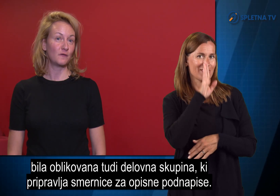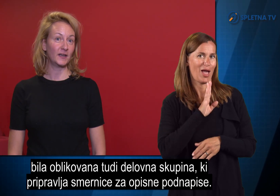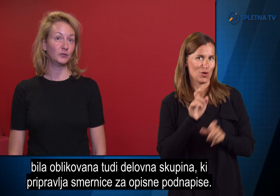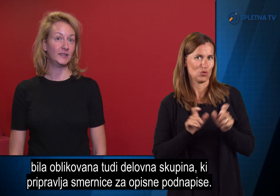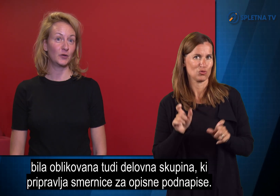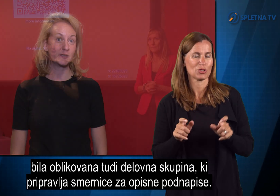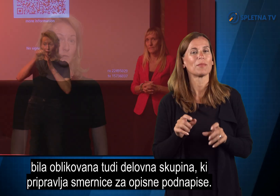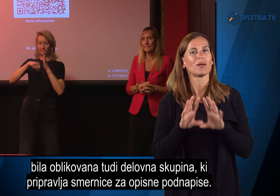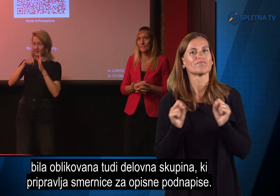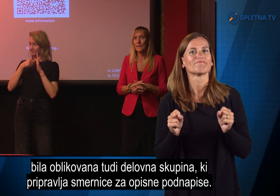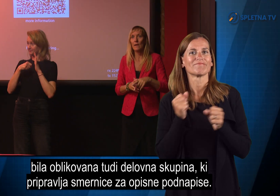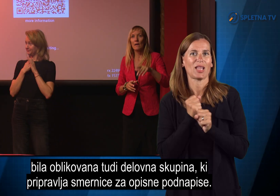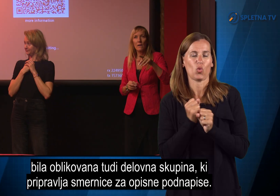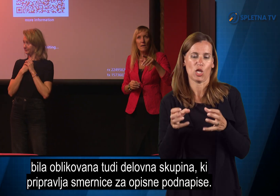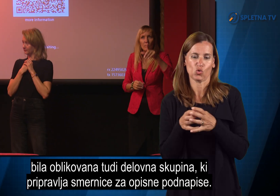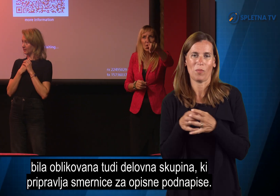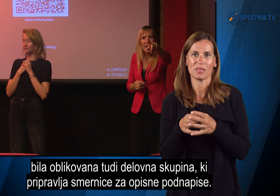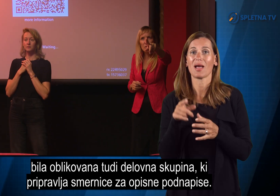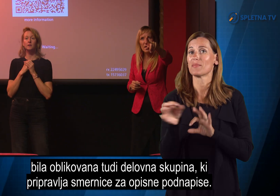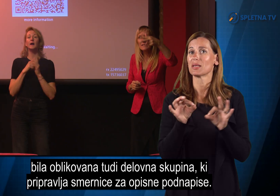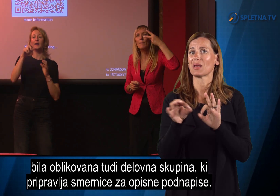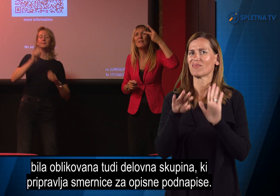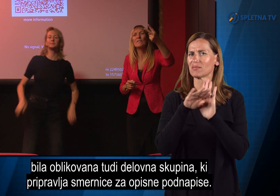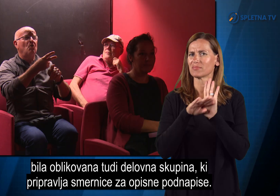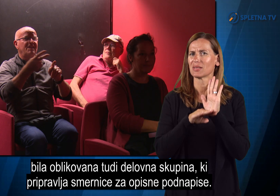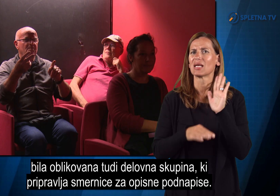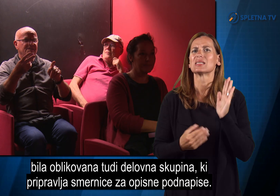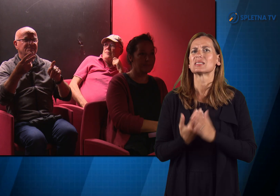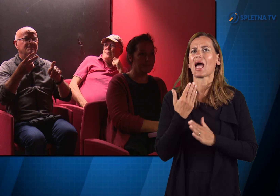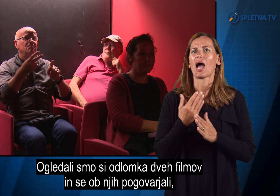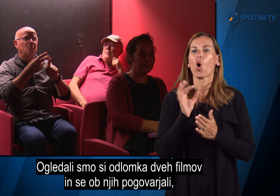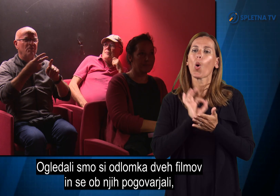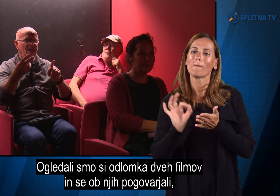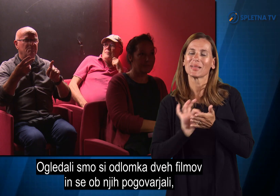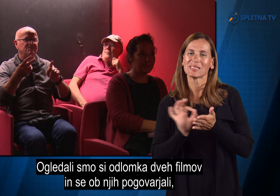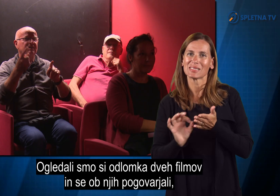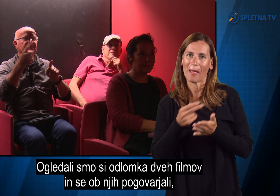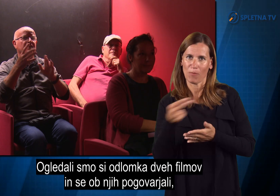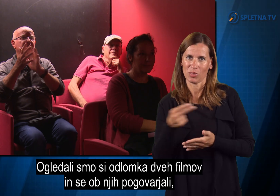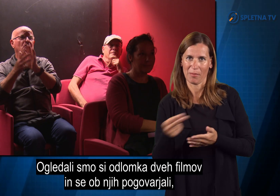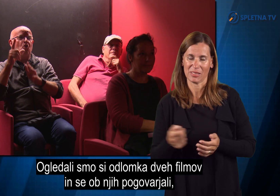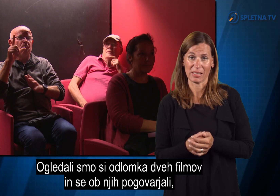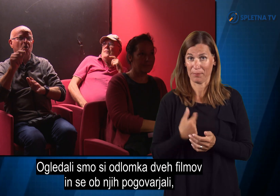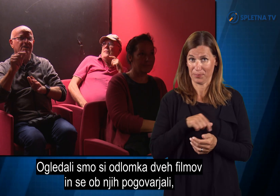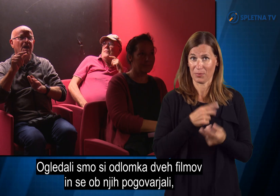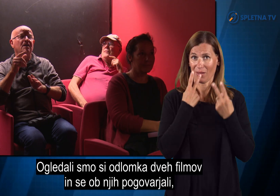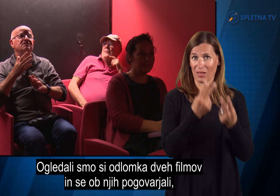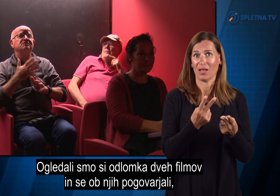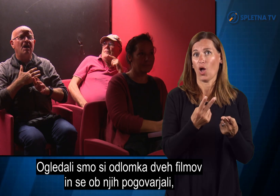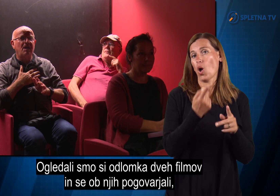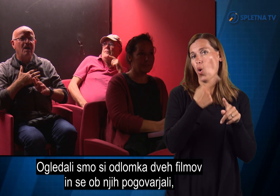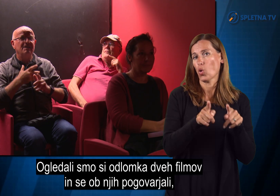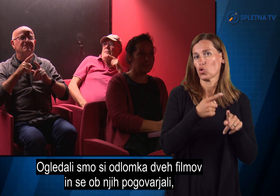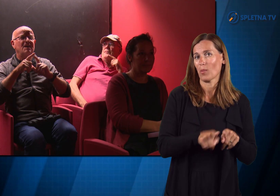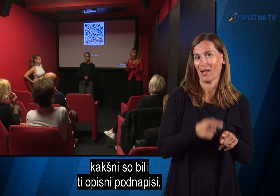bila oblikovana tudi delovna skupina, ki pripravlja smernice za opisne podnapise. Gledali smo si odlomka 2 filmov in se ob